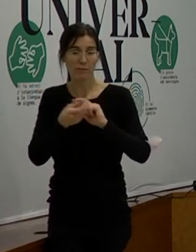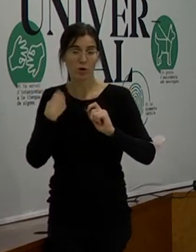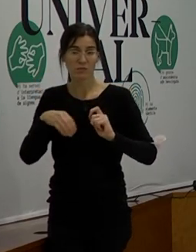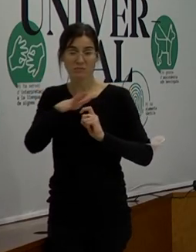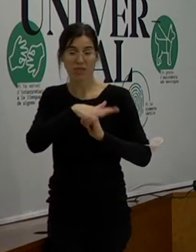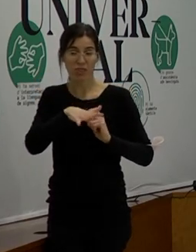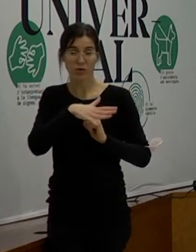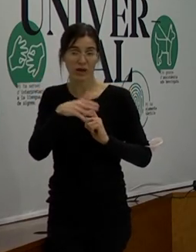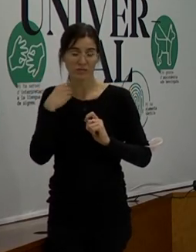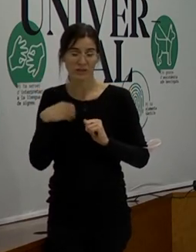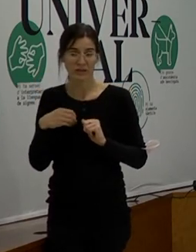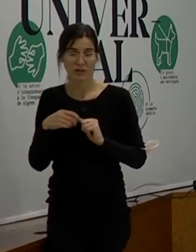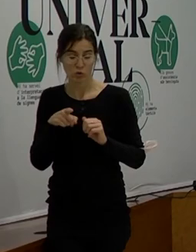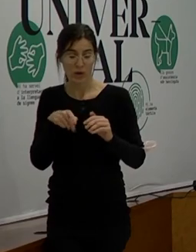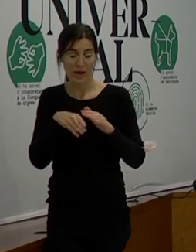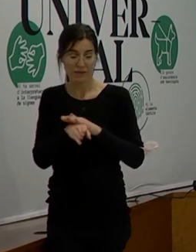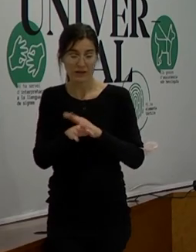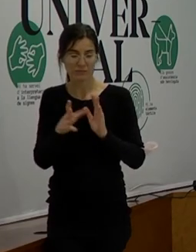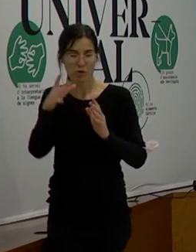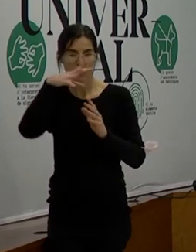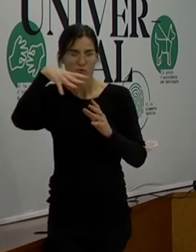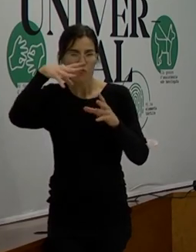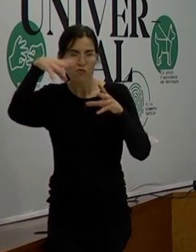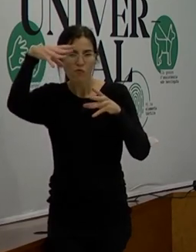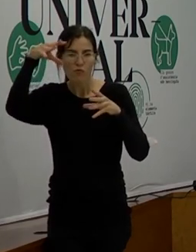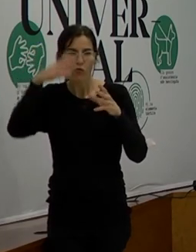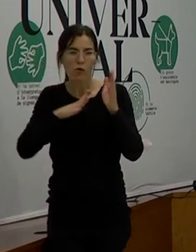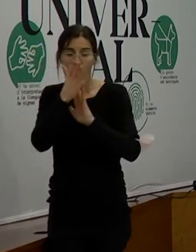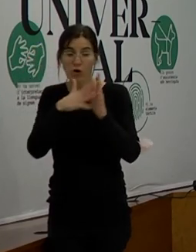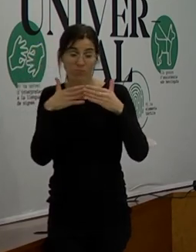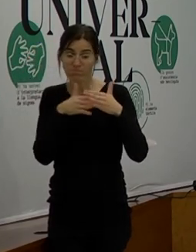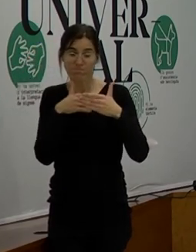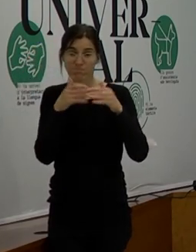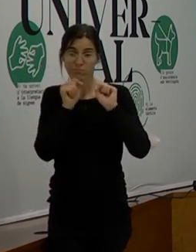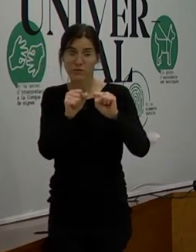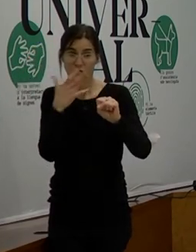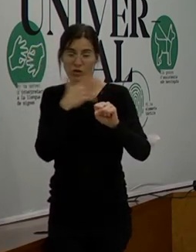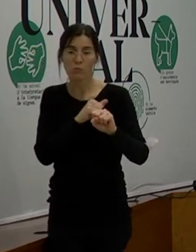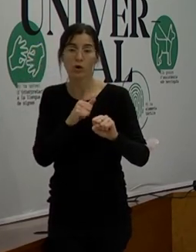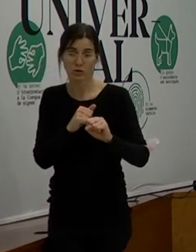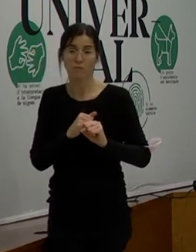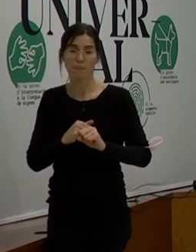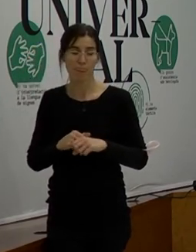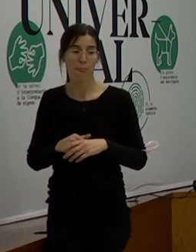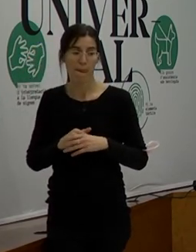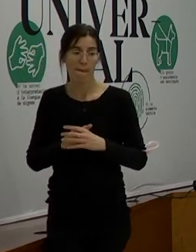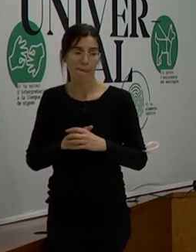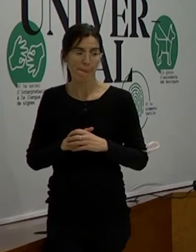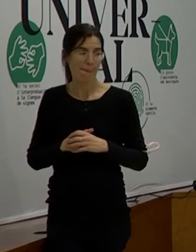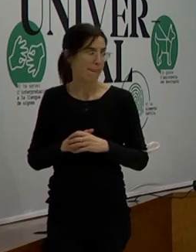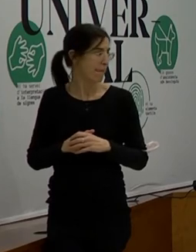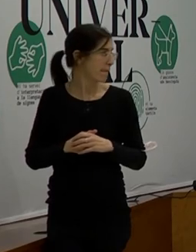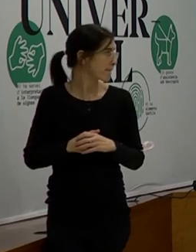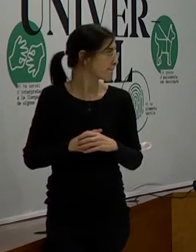zona, tu entres, però el fum i el foc no entren. Això és una plus del plus, ¿vale?